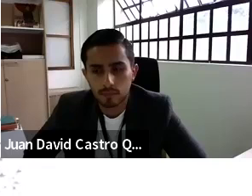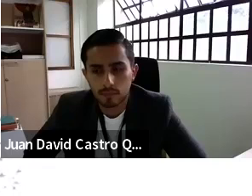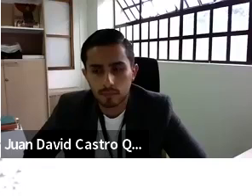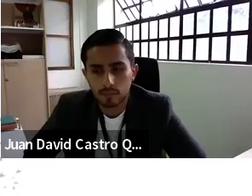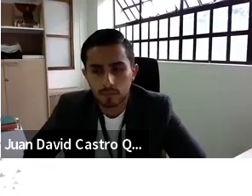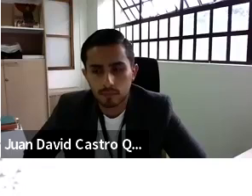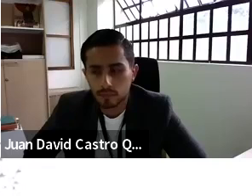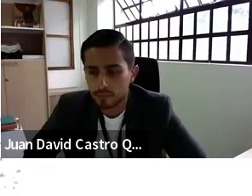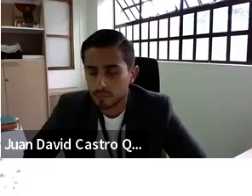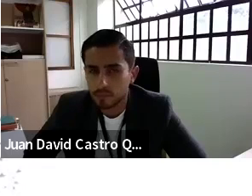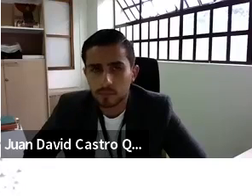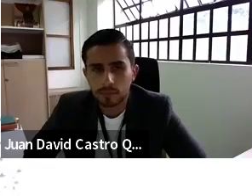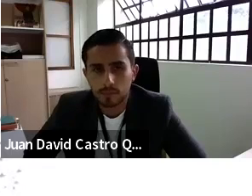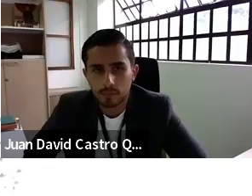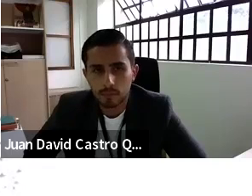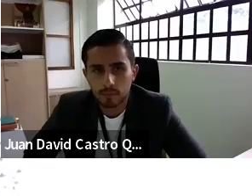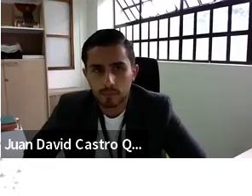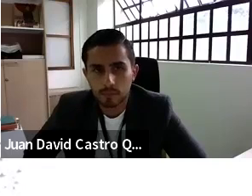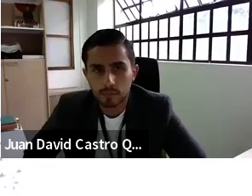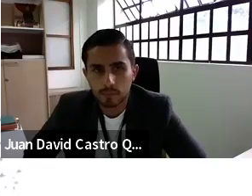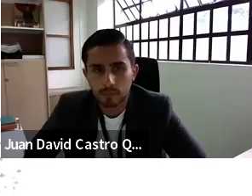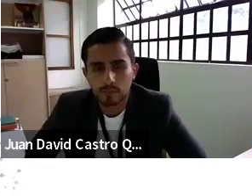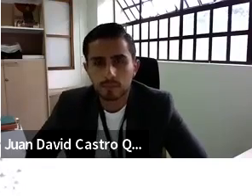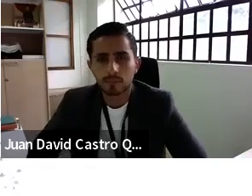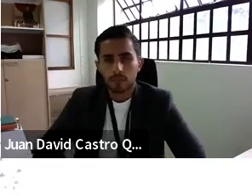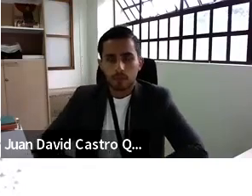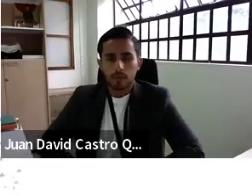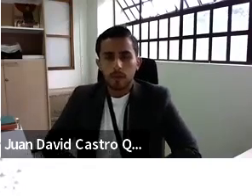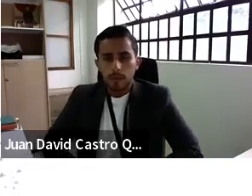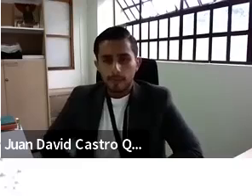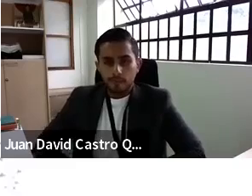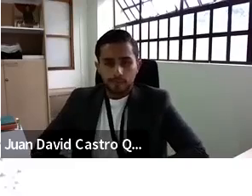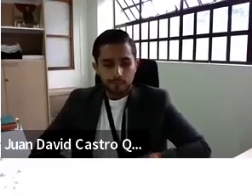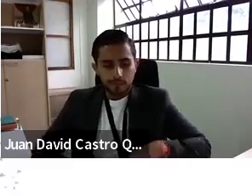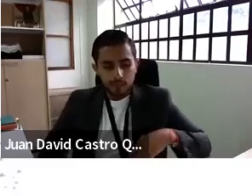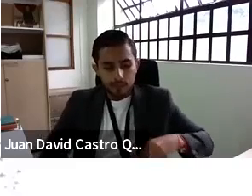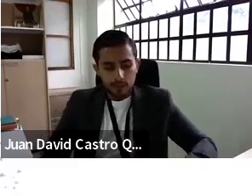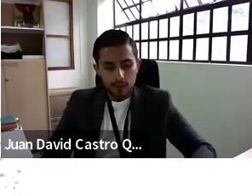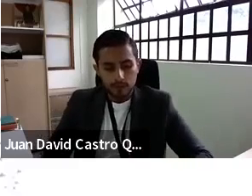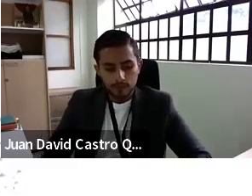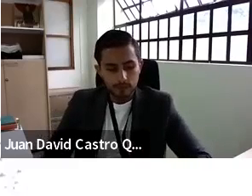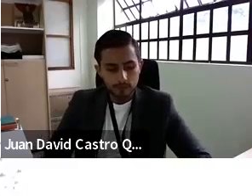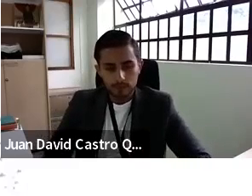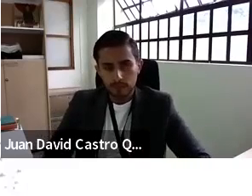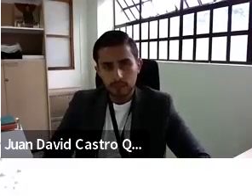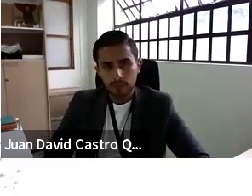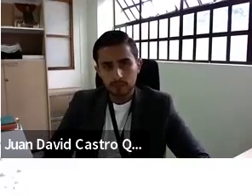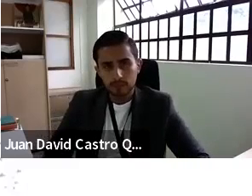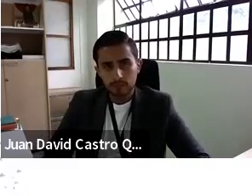hacen que se den esas enfermedades desde ahí es muy importante que primero que todo que conozcan las comunidades